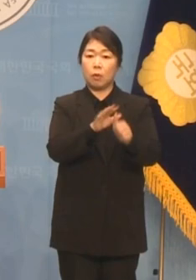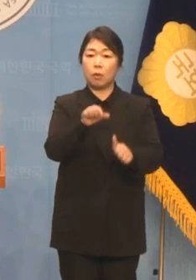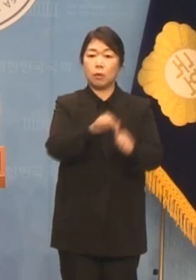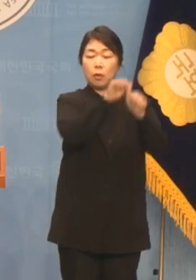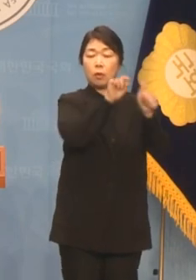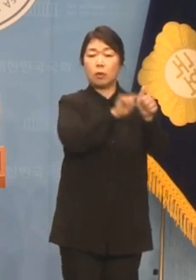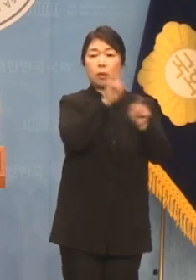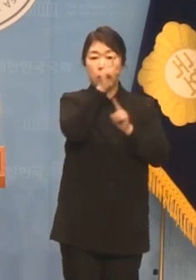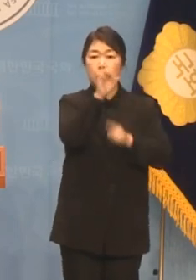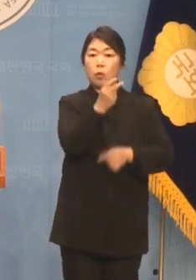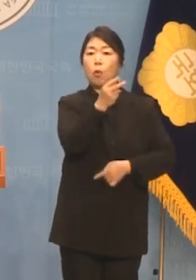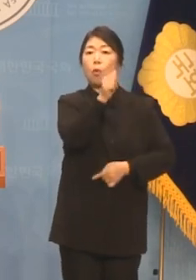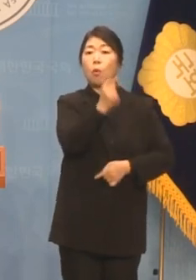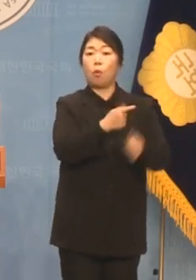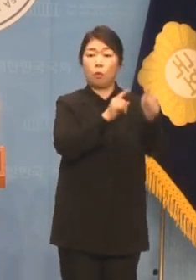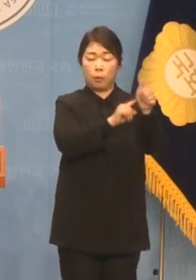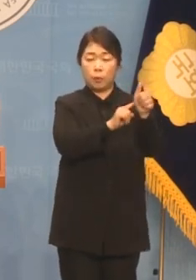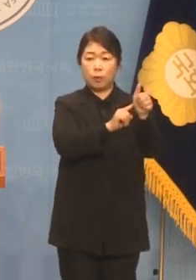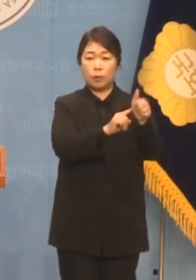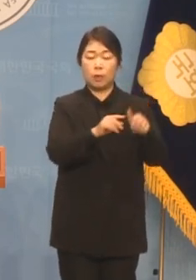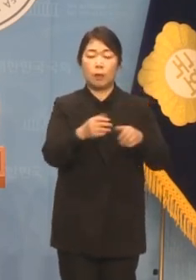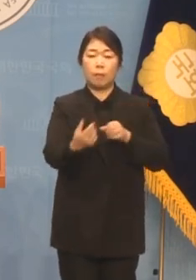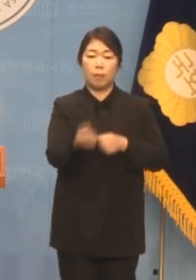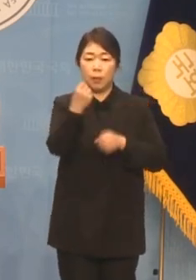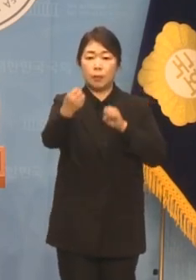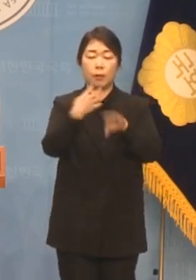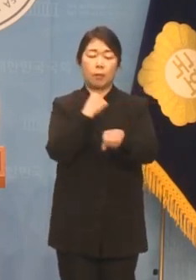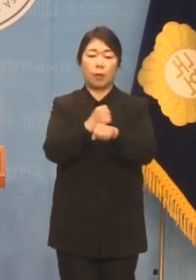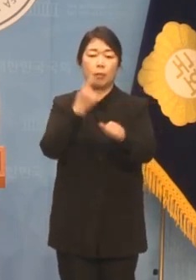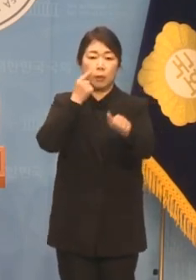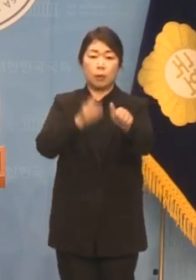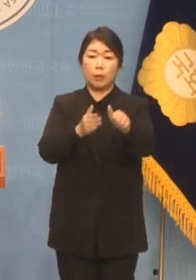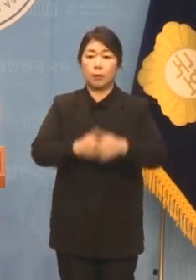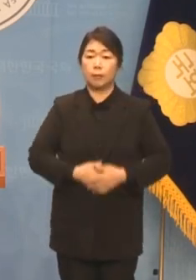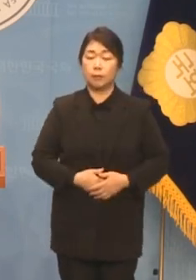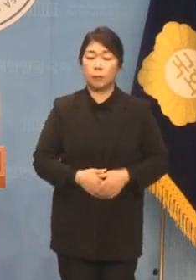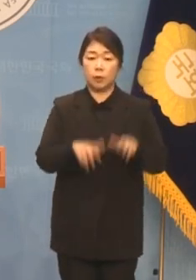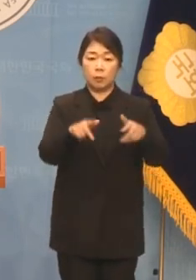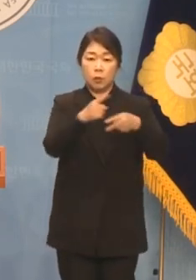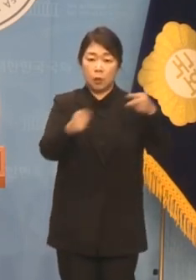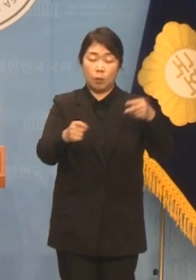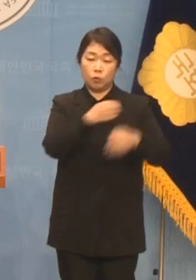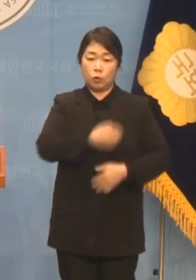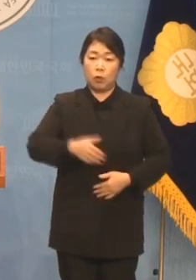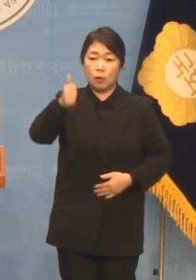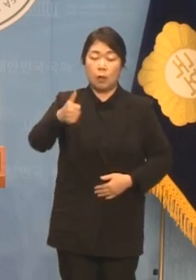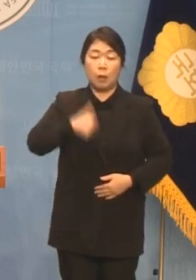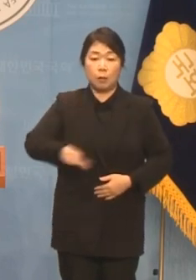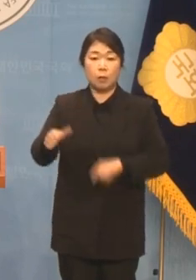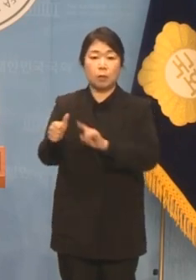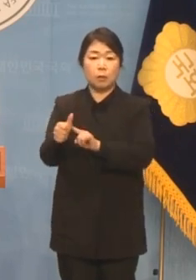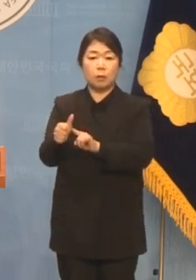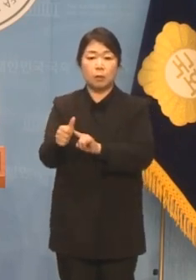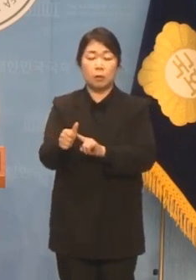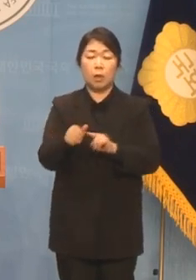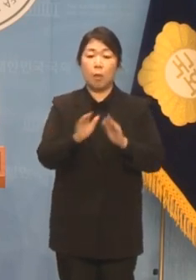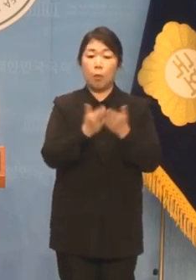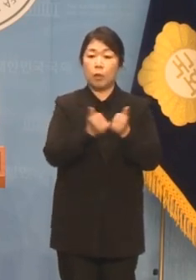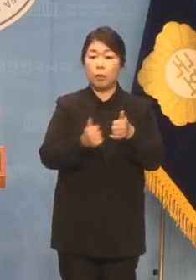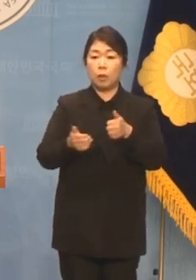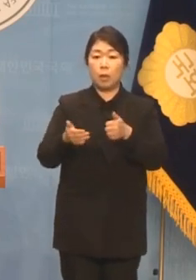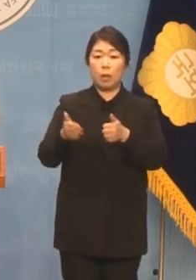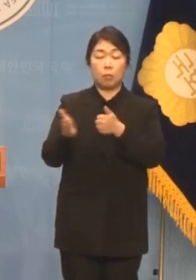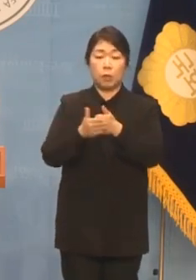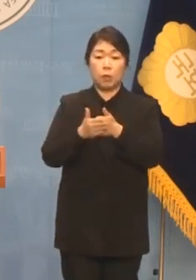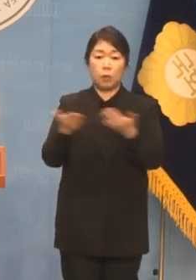이용호 후보는 서둘러 답해야 한다 현직 서대문 구청장의 아들을 자신의 비서관으로 채용한